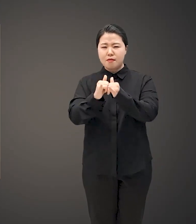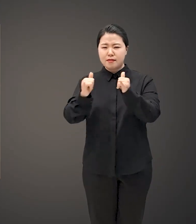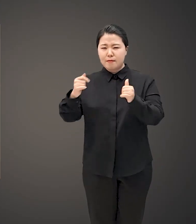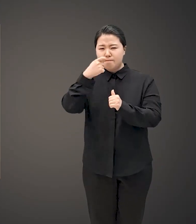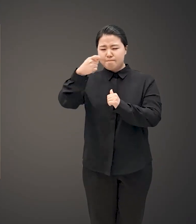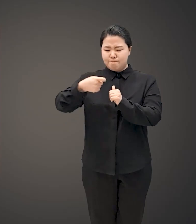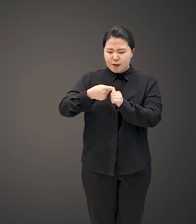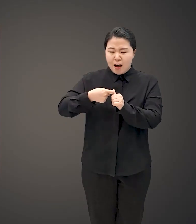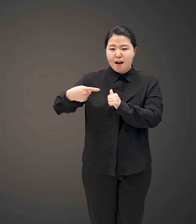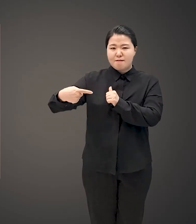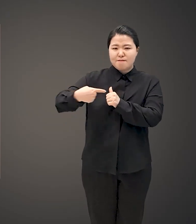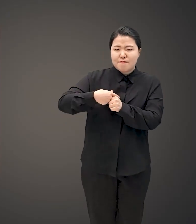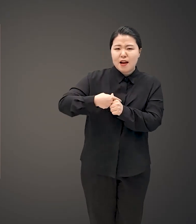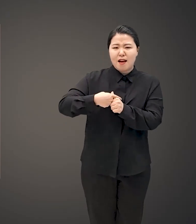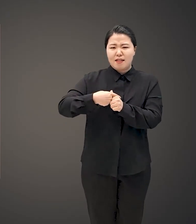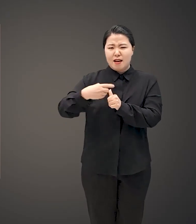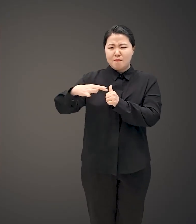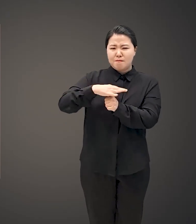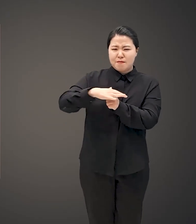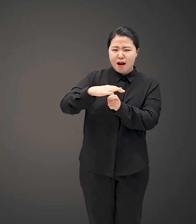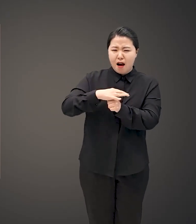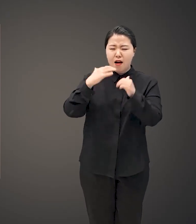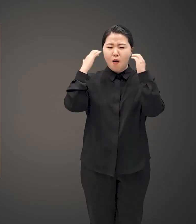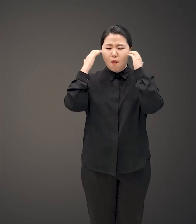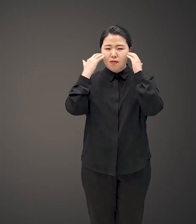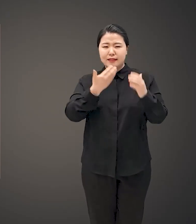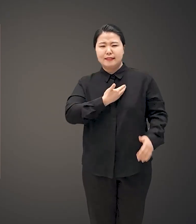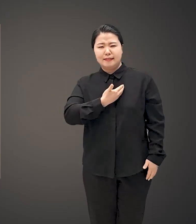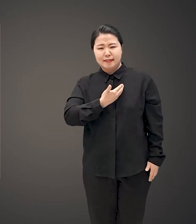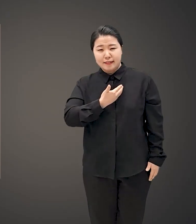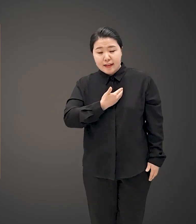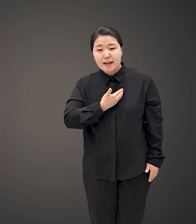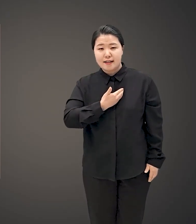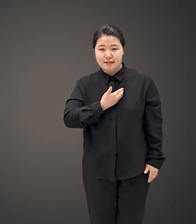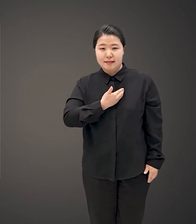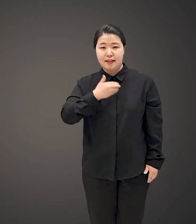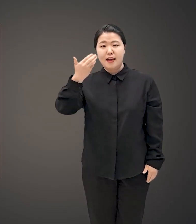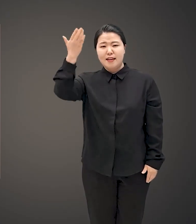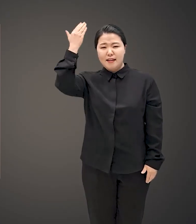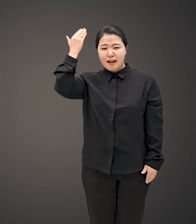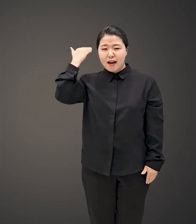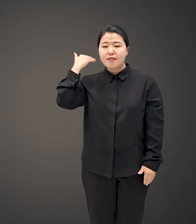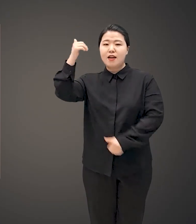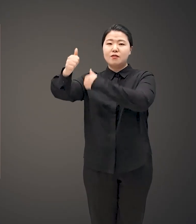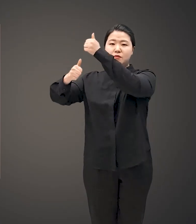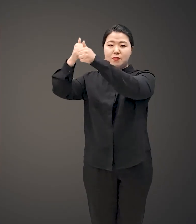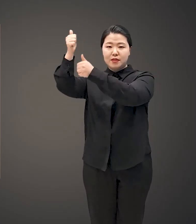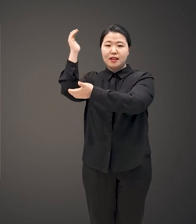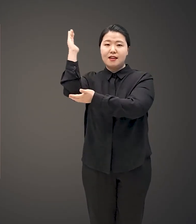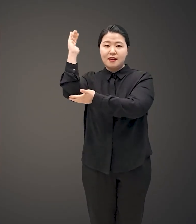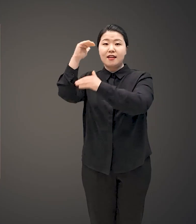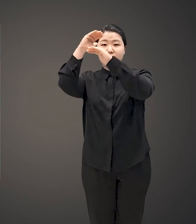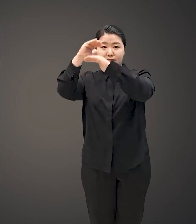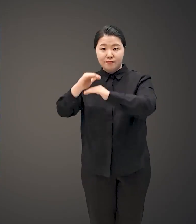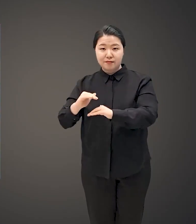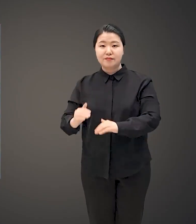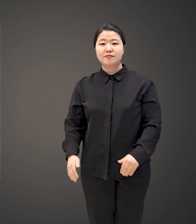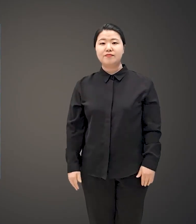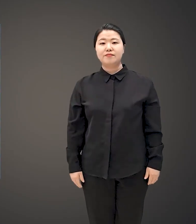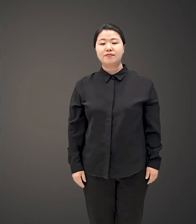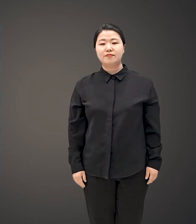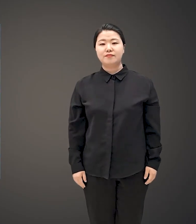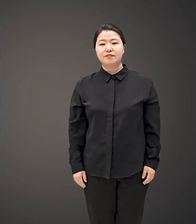반백년 동안 온갖 민족적 수모와 시련과 순환을 겪으며 풍상의 성상을 살아온 우리 선인들의